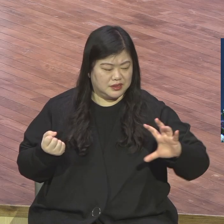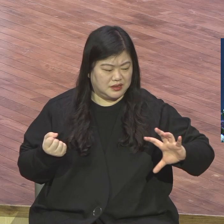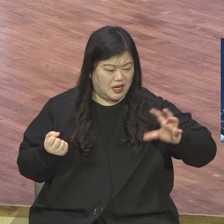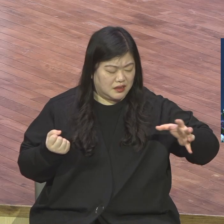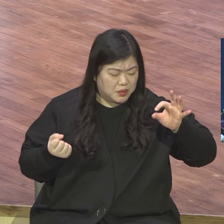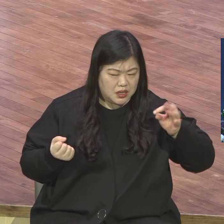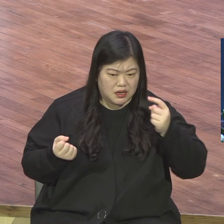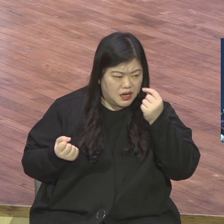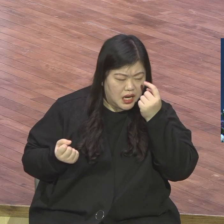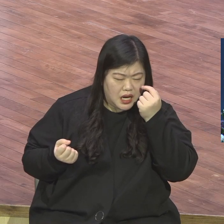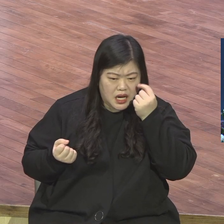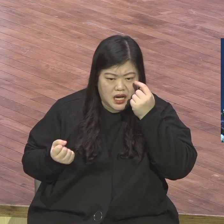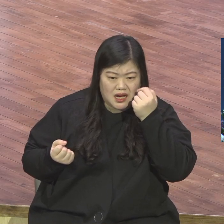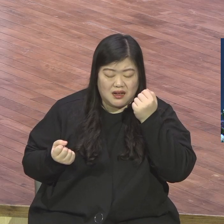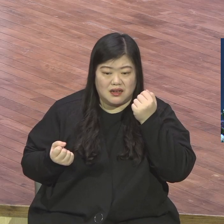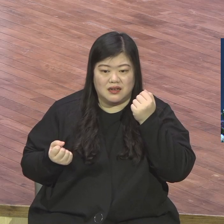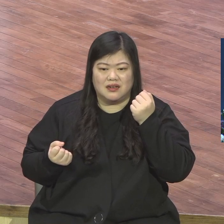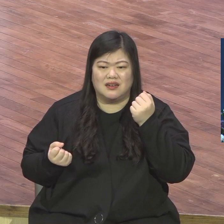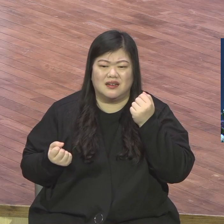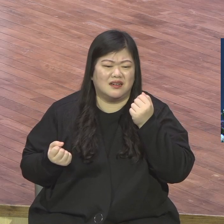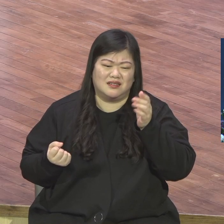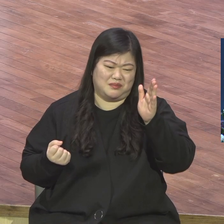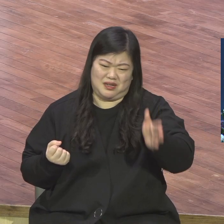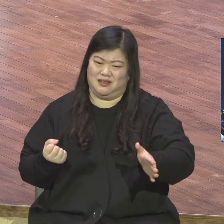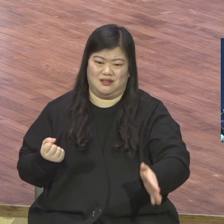코로나 오미크론 때문에 발발발 떨면서